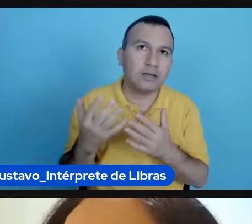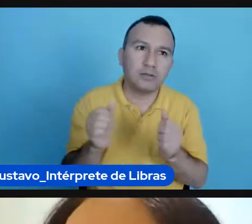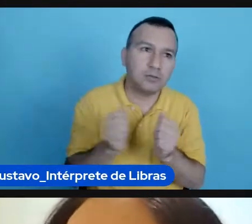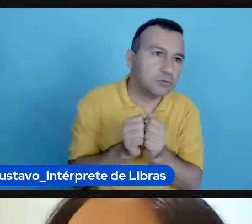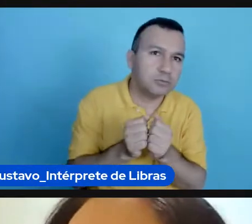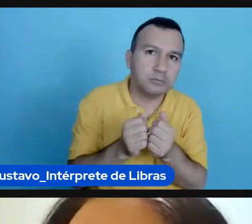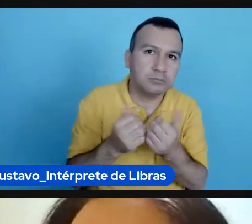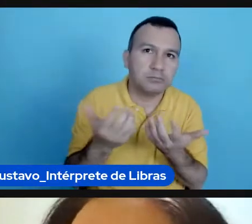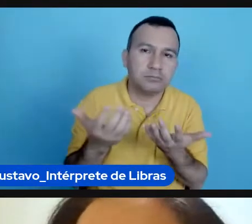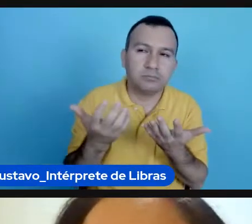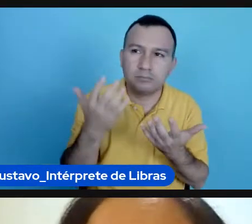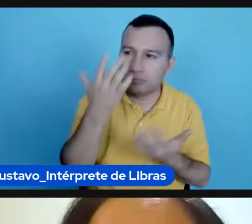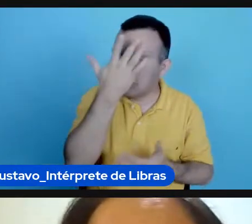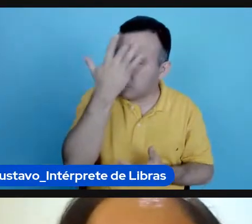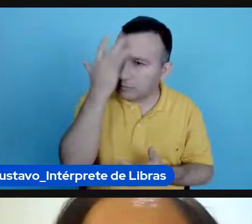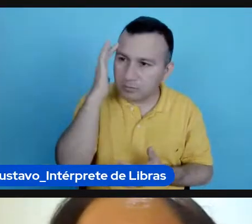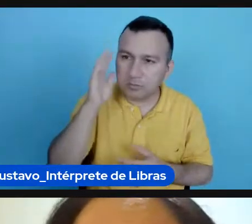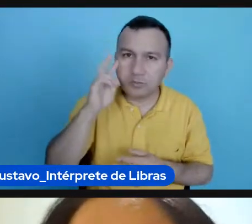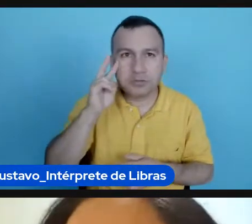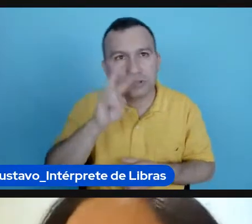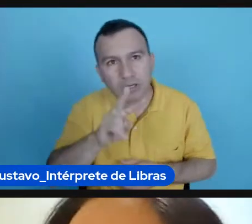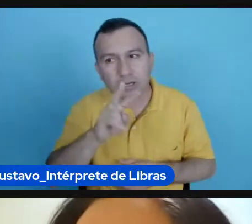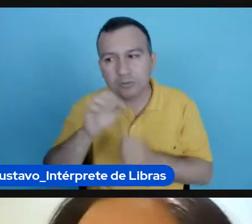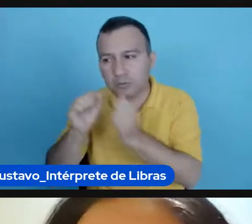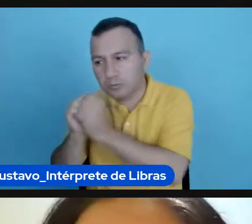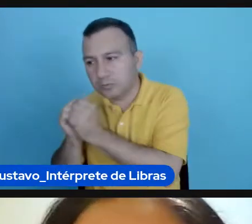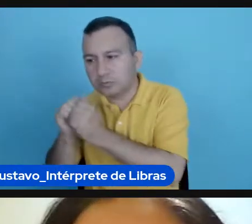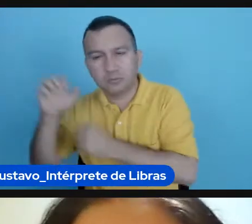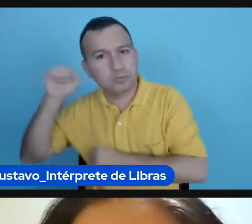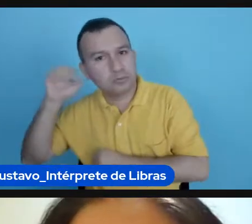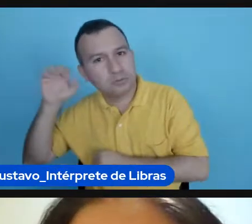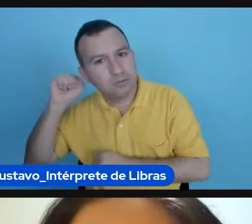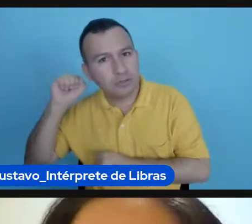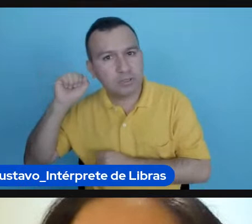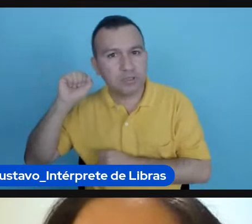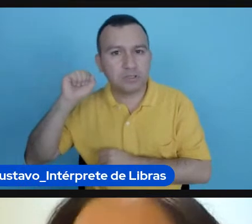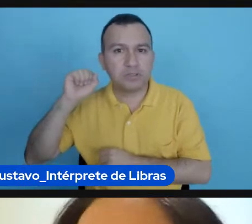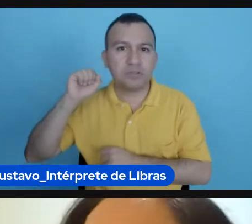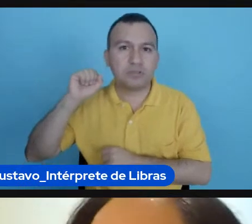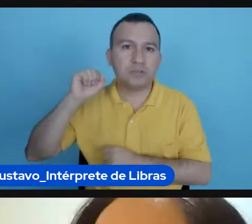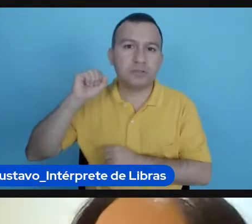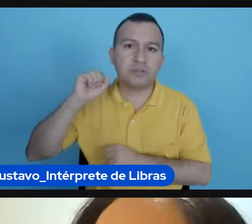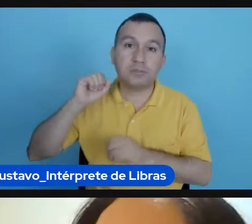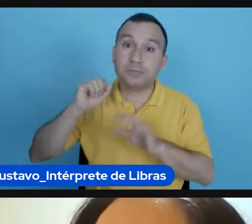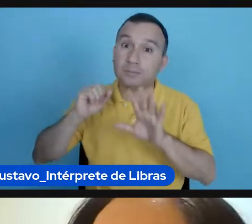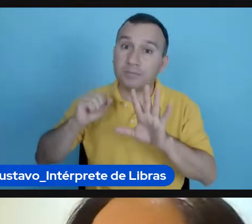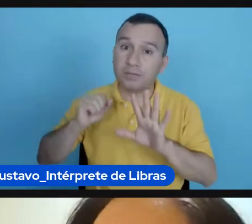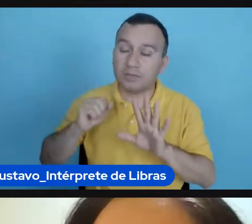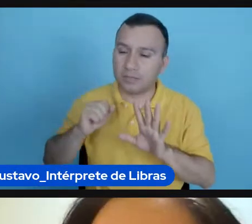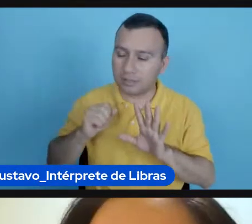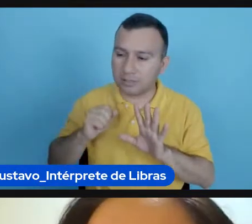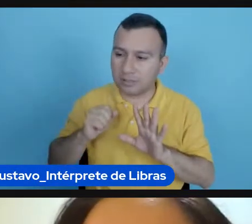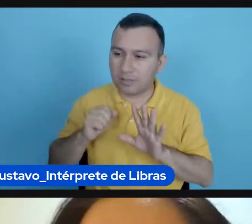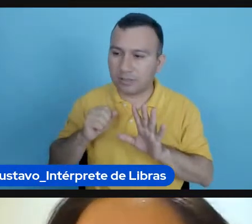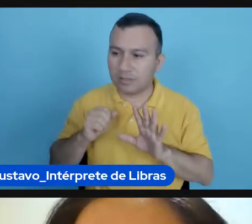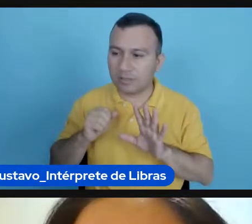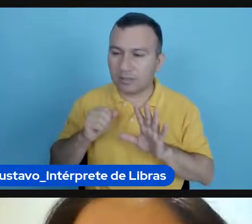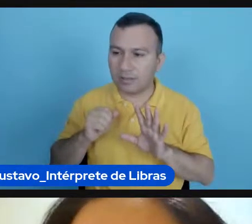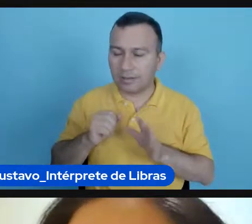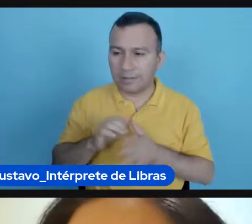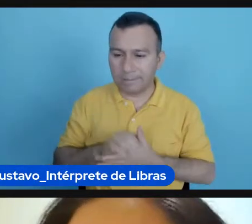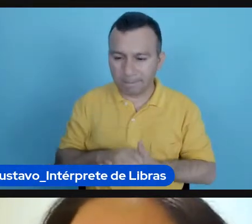ouvem, mas sim, né, a questão do descrédito. Isso me chama muito a atenção,